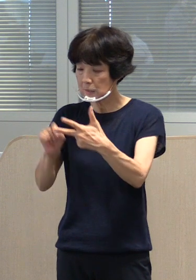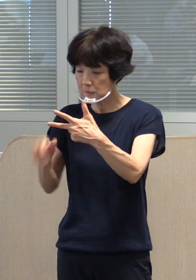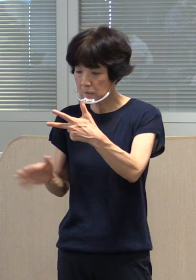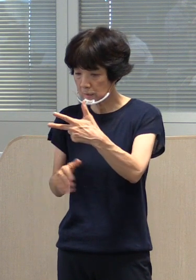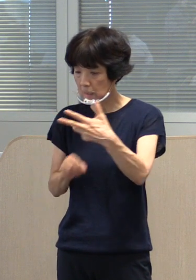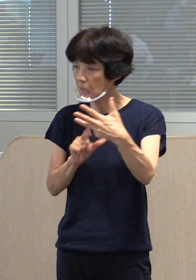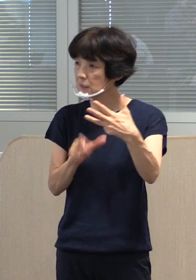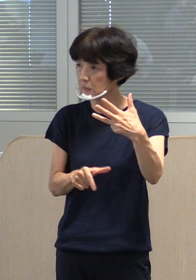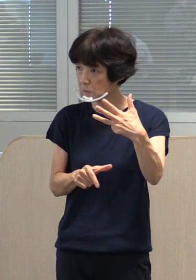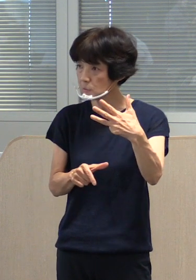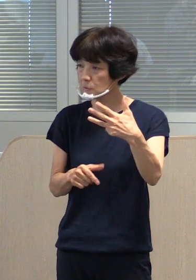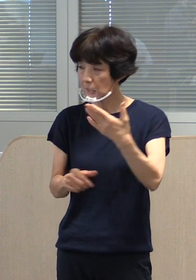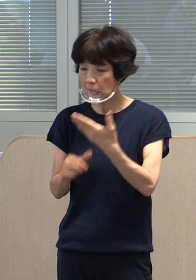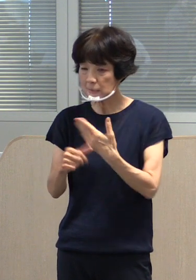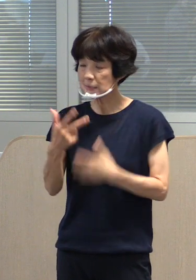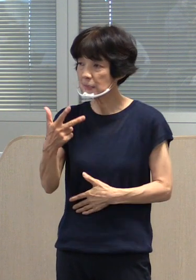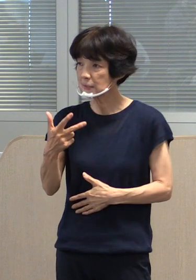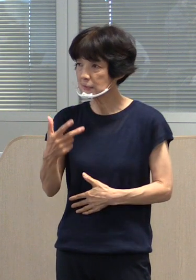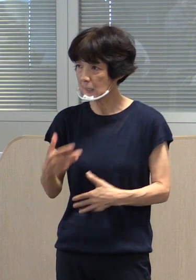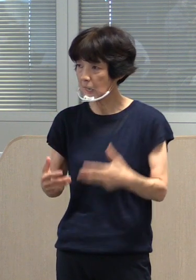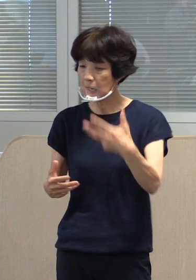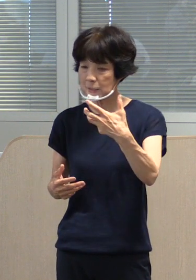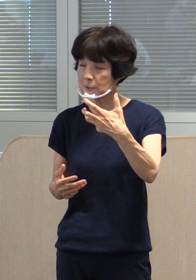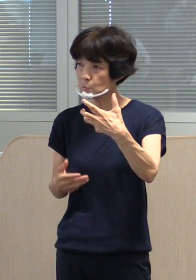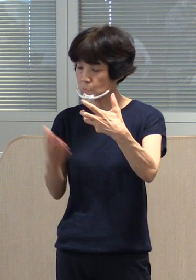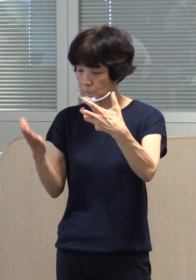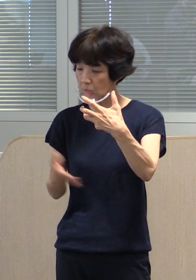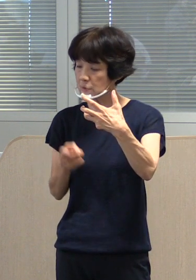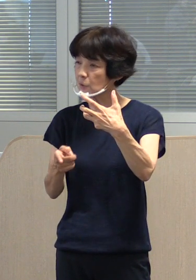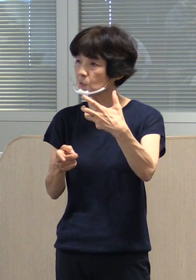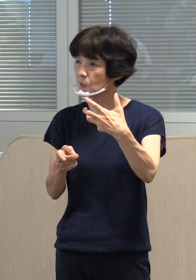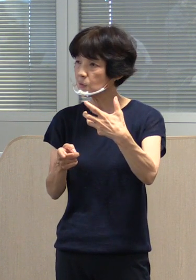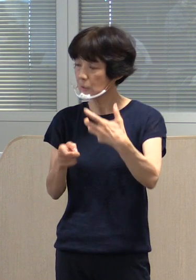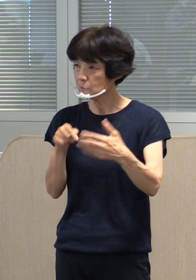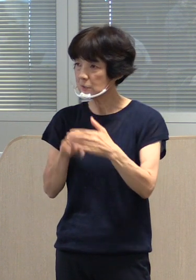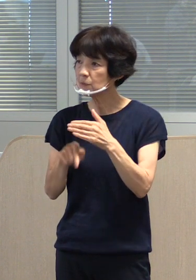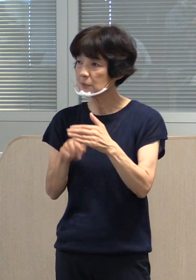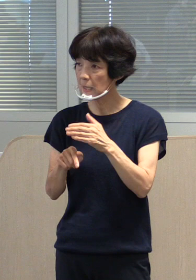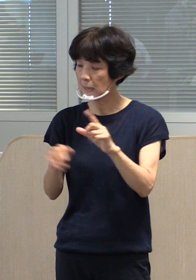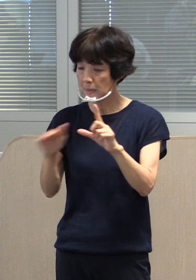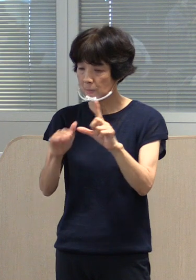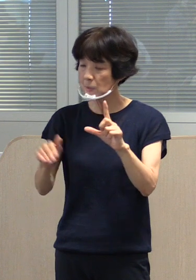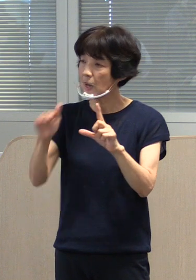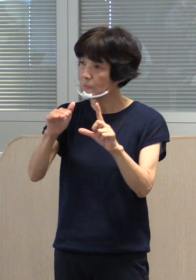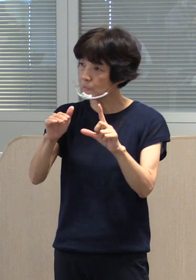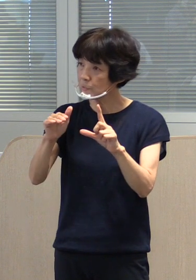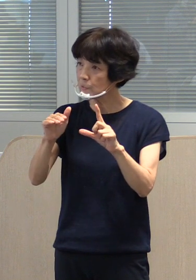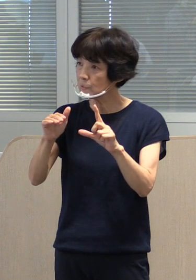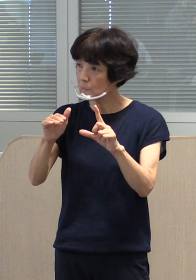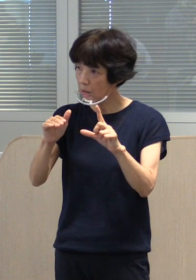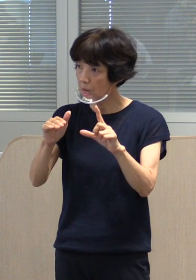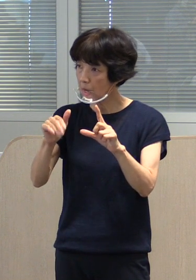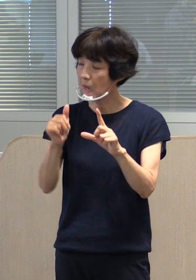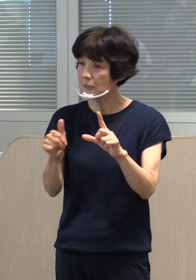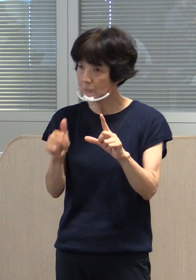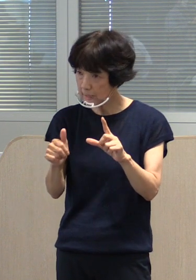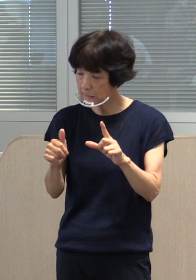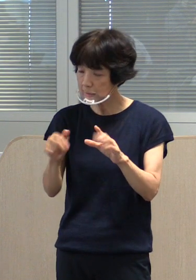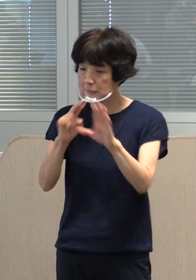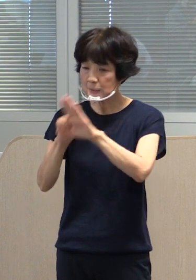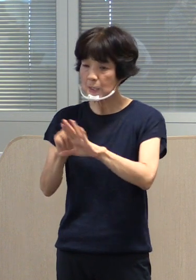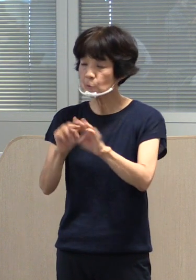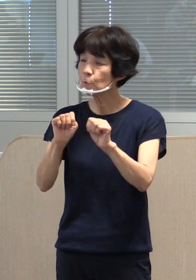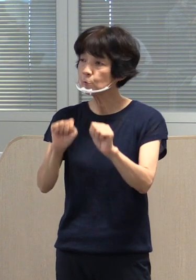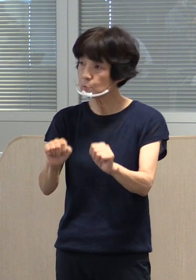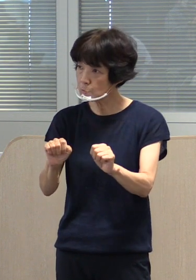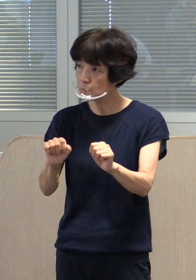秋田市が 81% の、まあ、感染者を占めているということで、まあ、レベルアップに関しては、まあ、早めに上げることも、まあ、検討し、その鳥